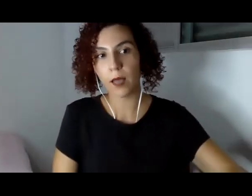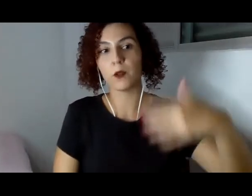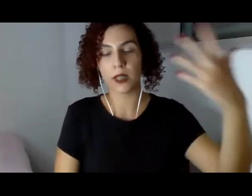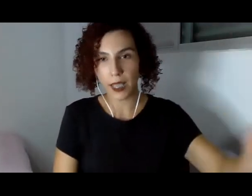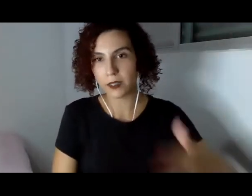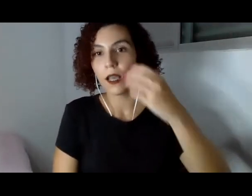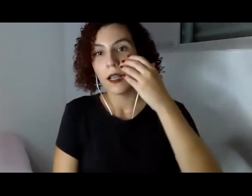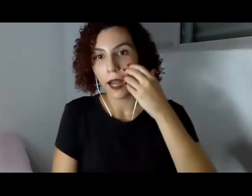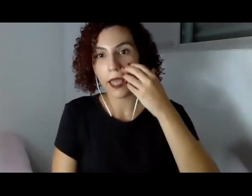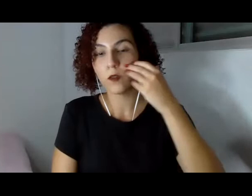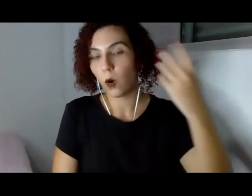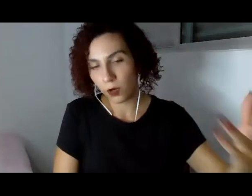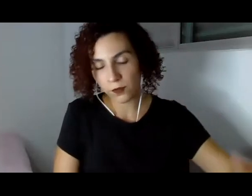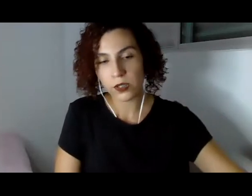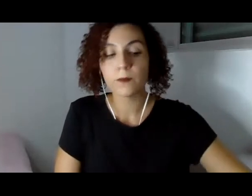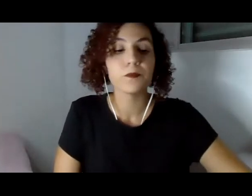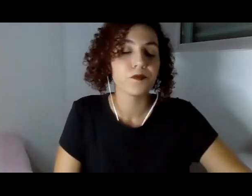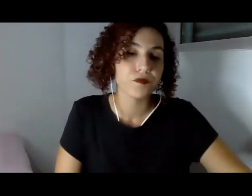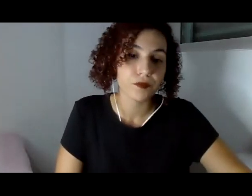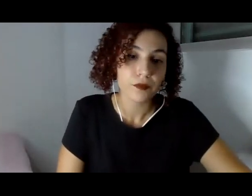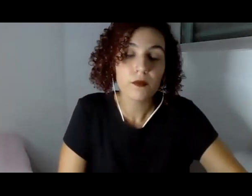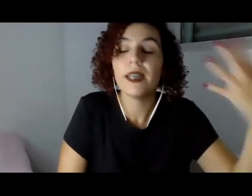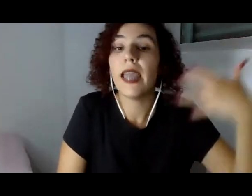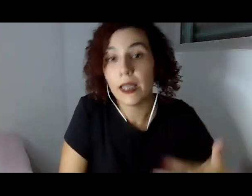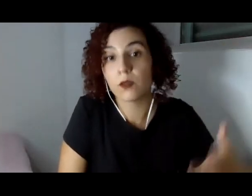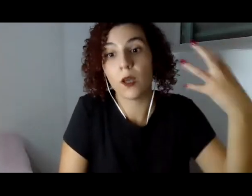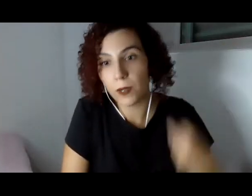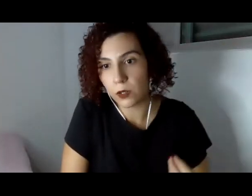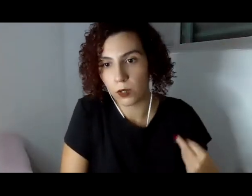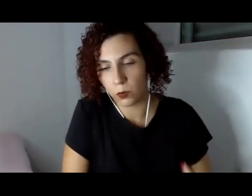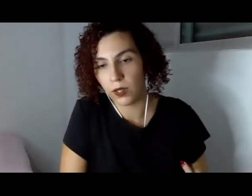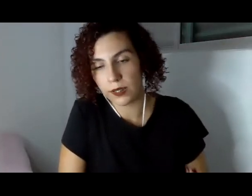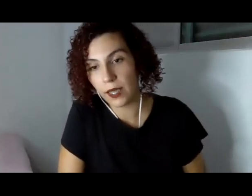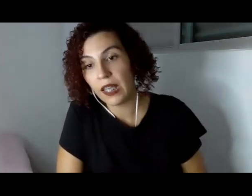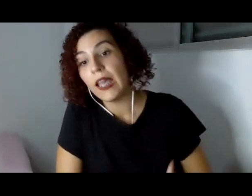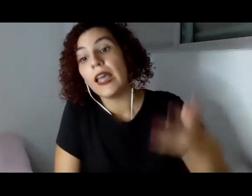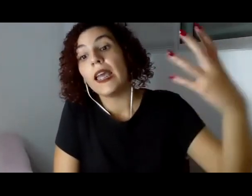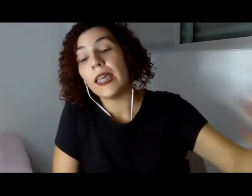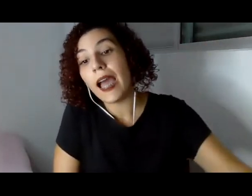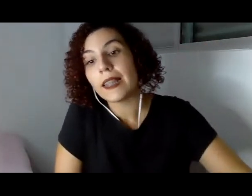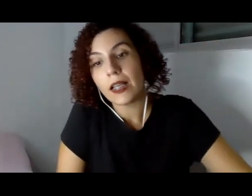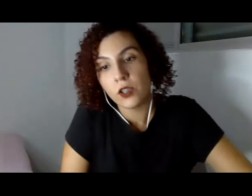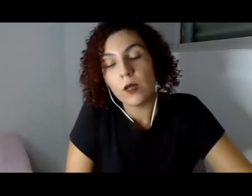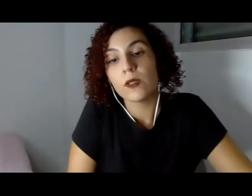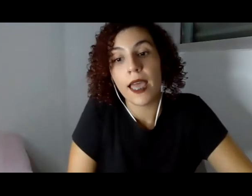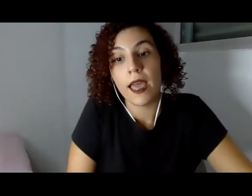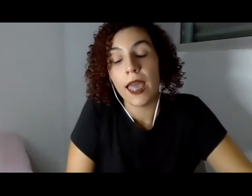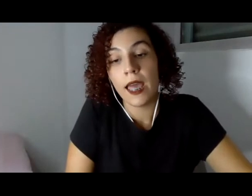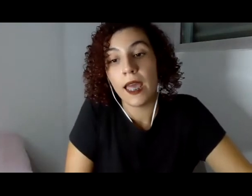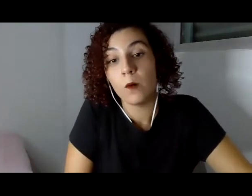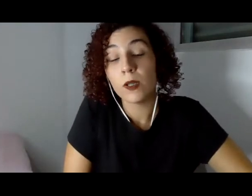por exemplo, sinais, né, novos. E é isso, são pessoas surdas, né? E a